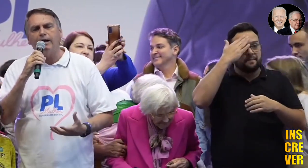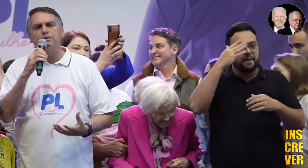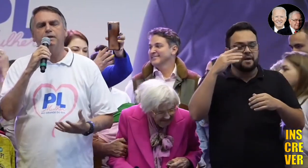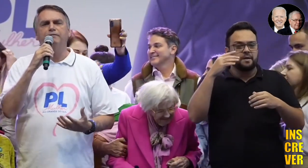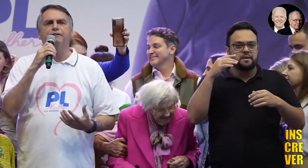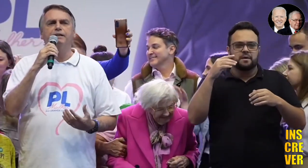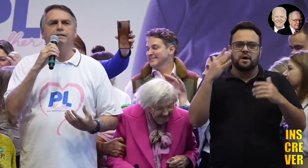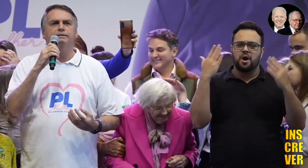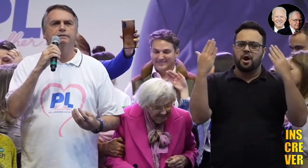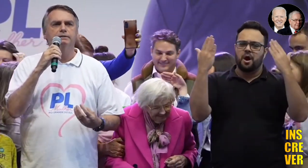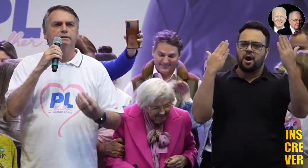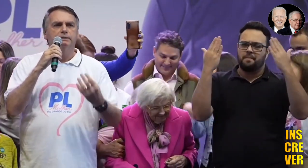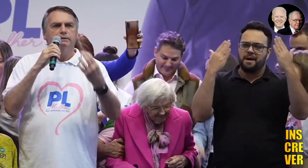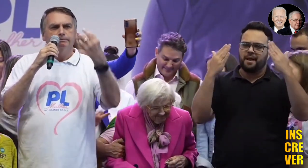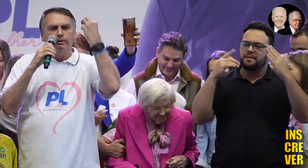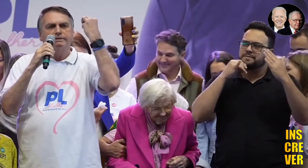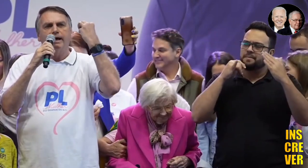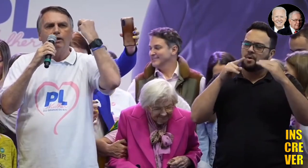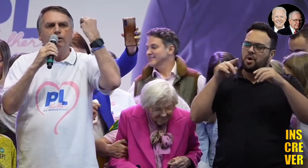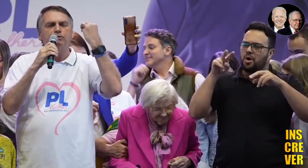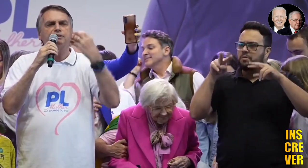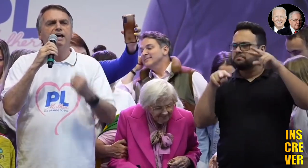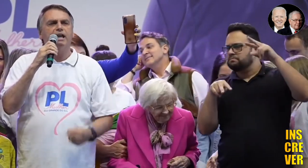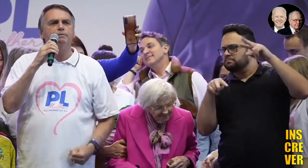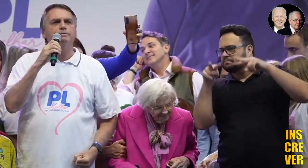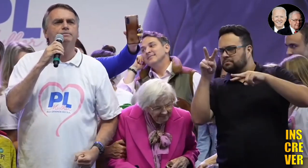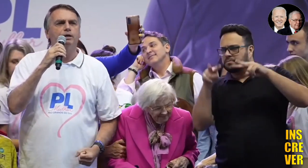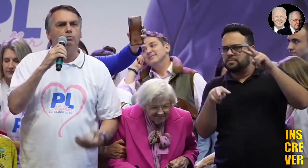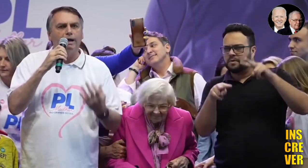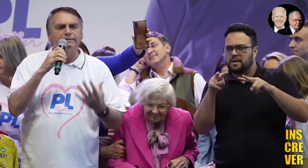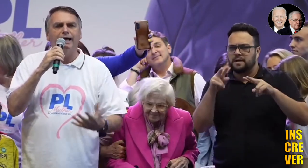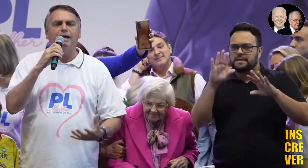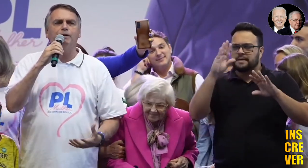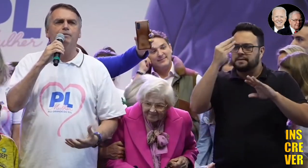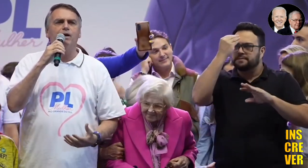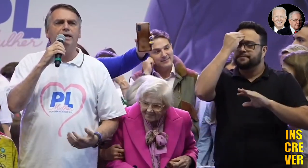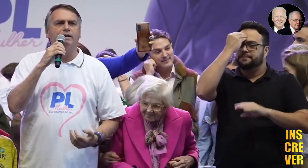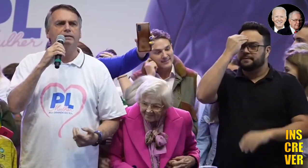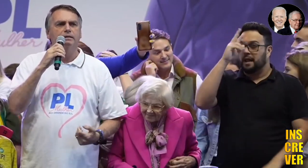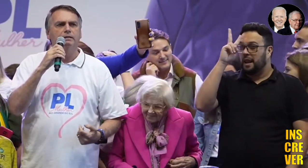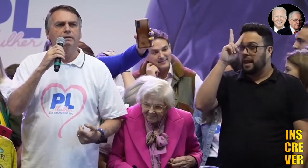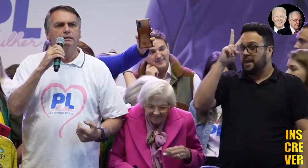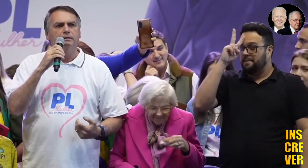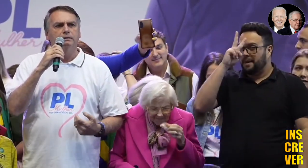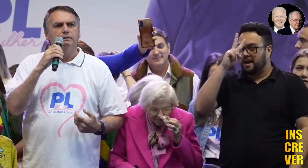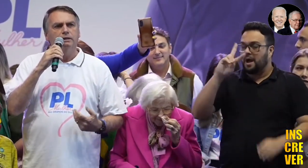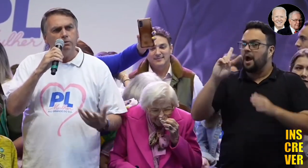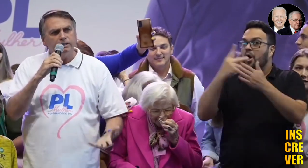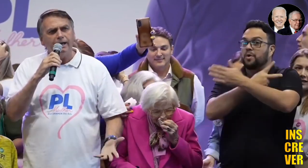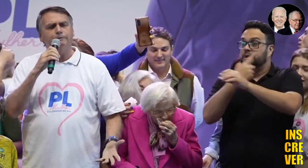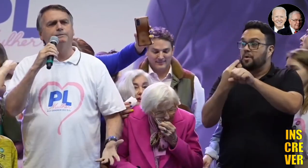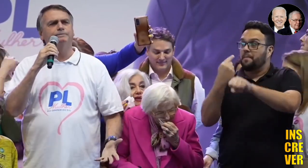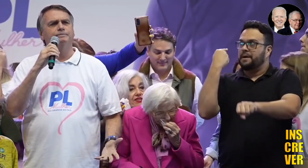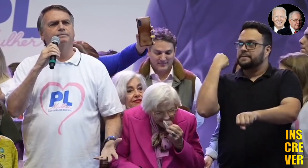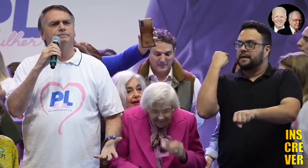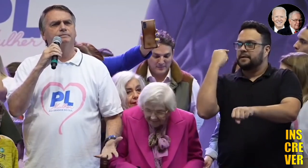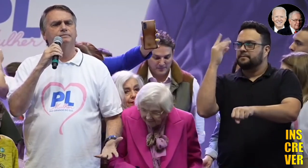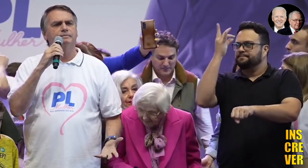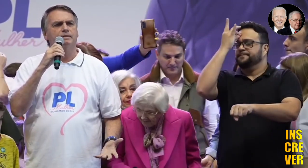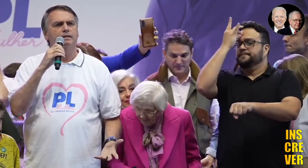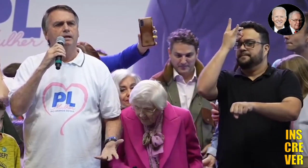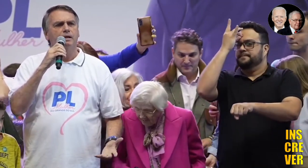tirar uma radiografia, botar no nosso cérebro, guardar na memória e lutar, pô.